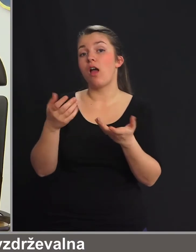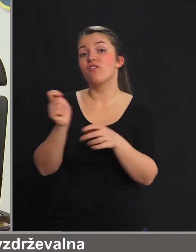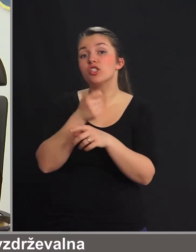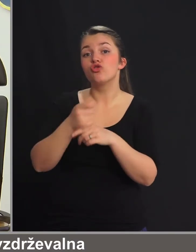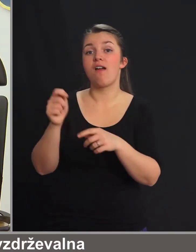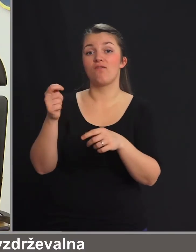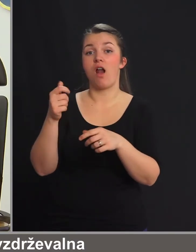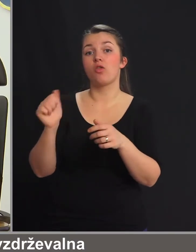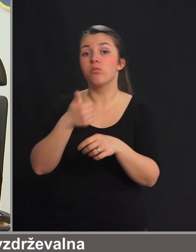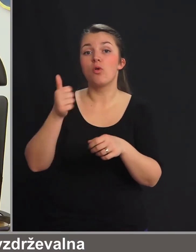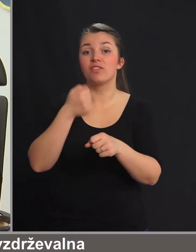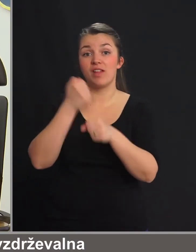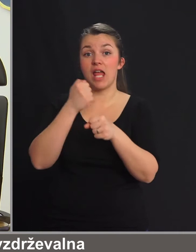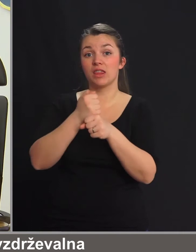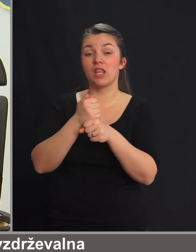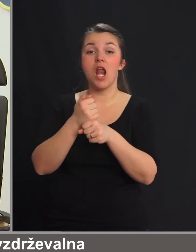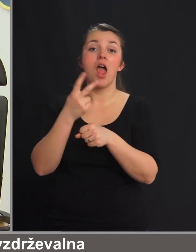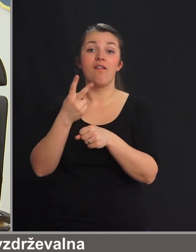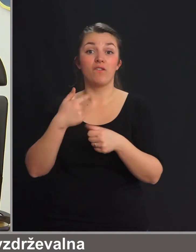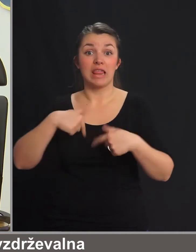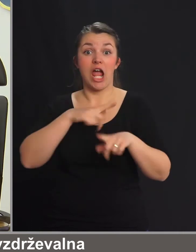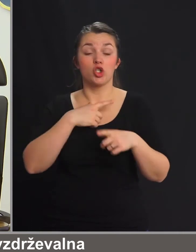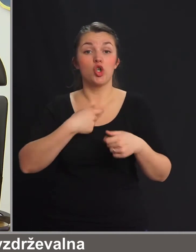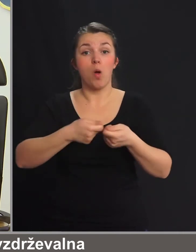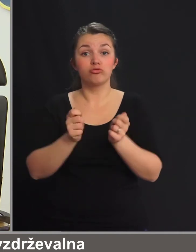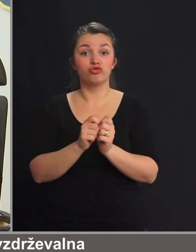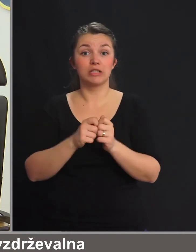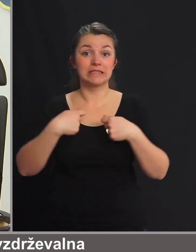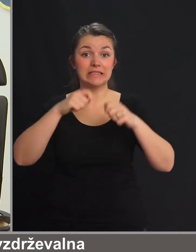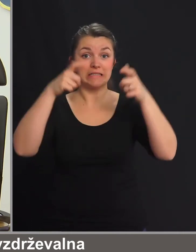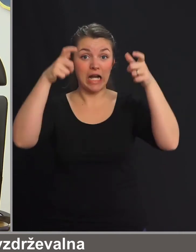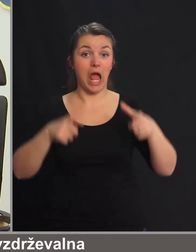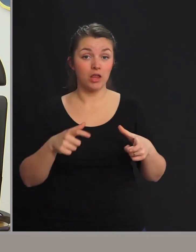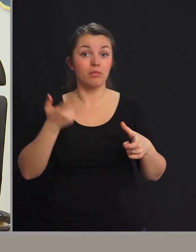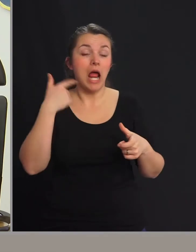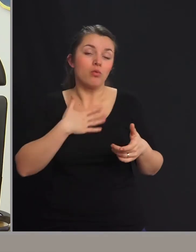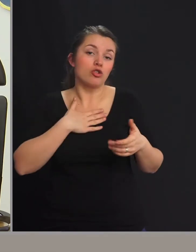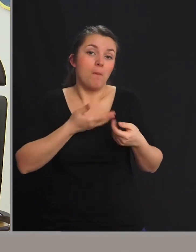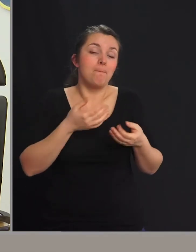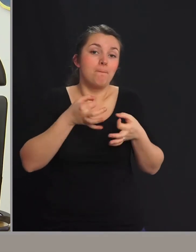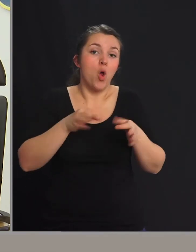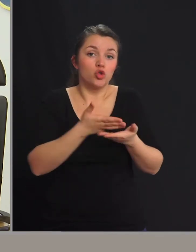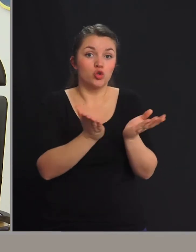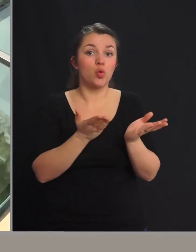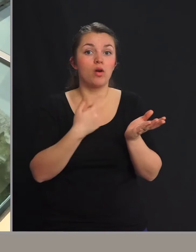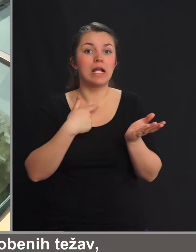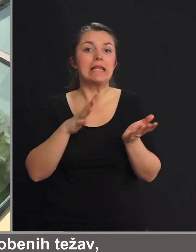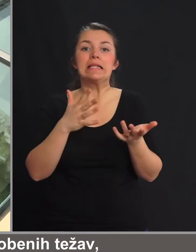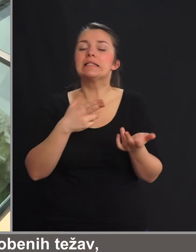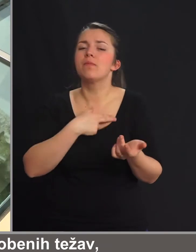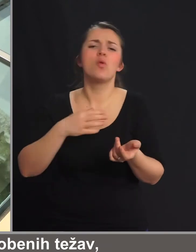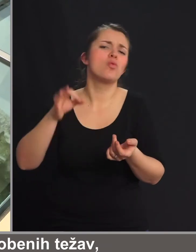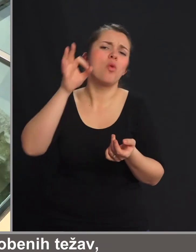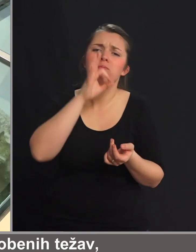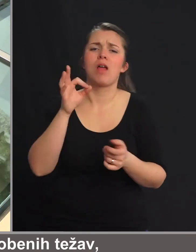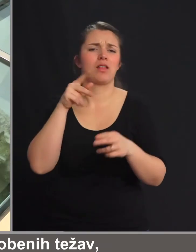kakšna vzdrževalna in obnovitvena dela v naši občinski zgradbi ali pa sicer v naših prostorih, tako da moram reči, da